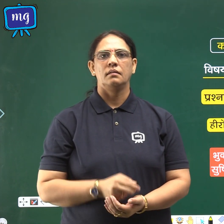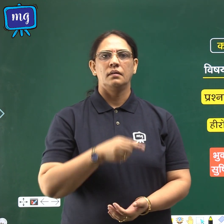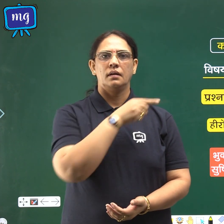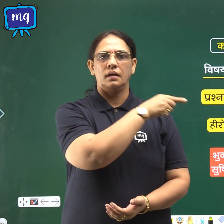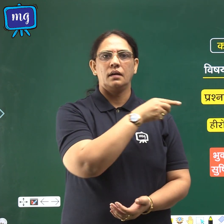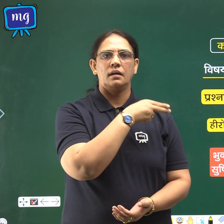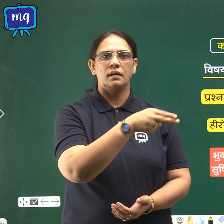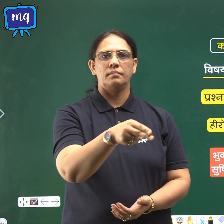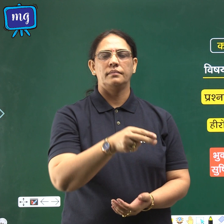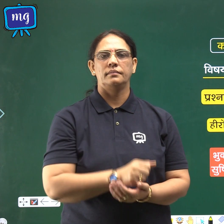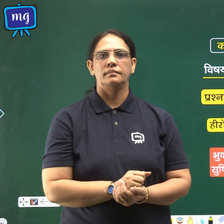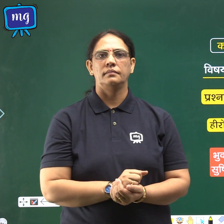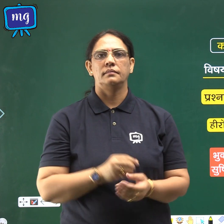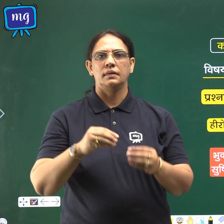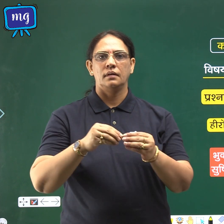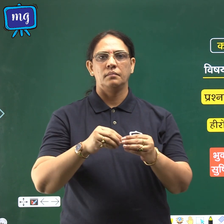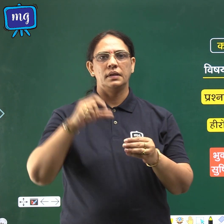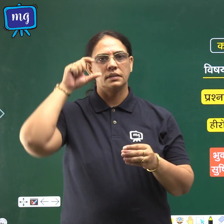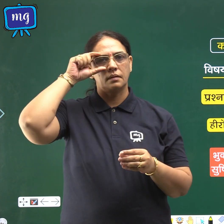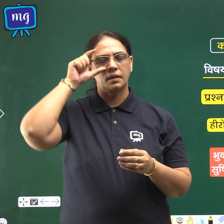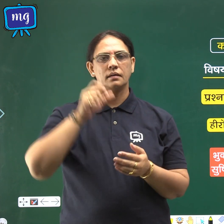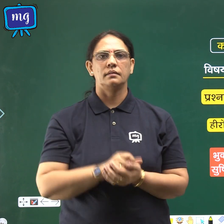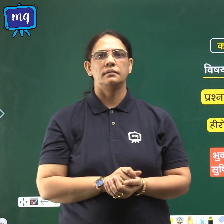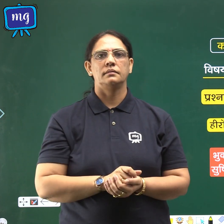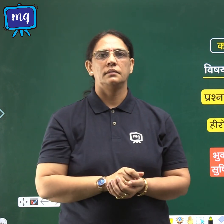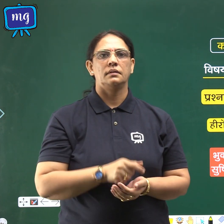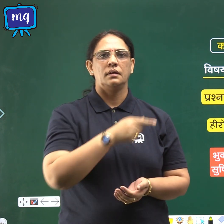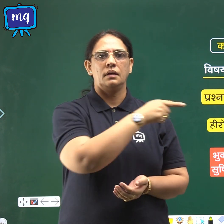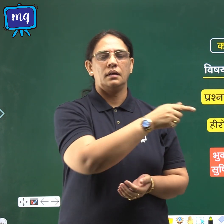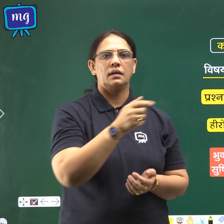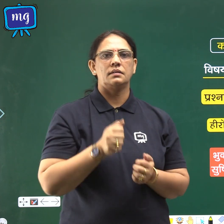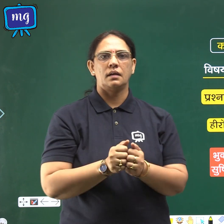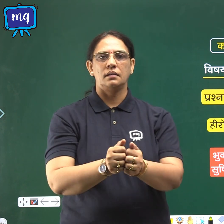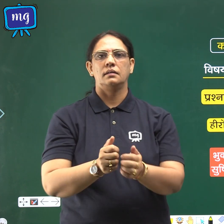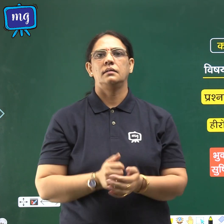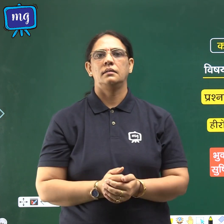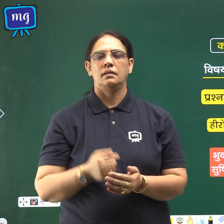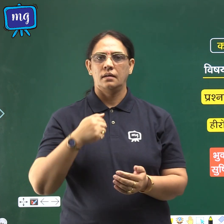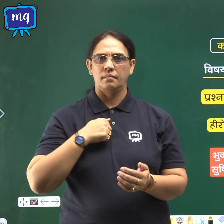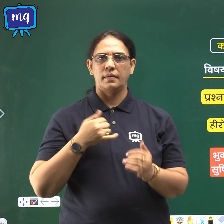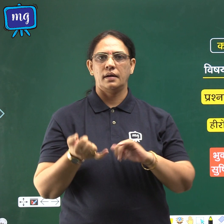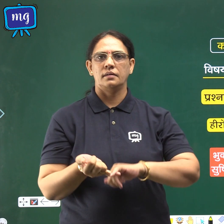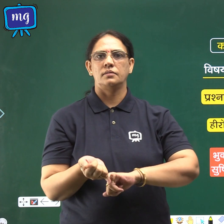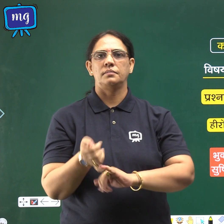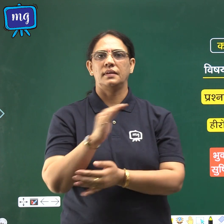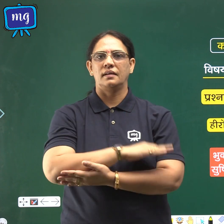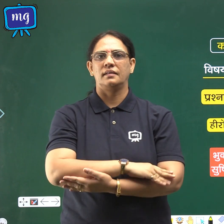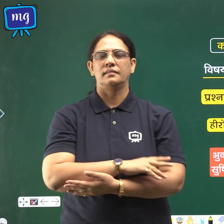मेरा नाम भुवनेश शर्मा, मेरे साथ सुष्मिता मैम।